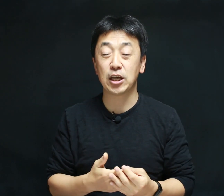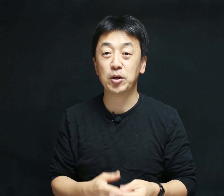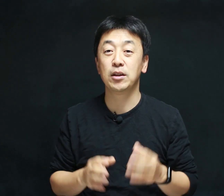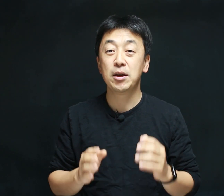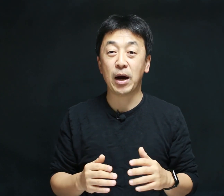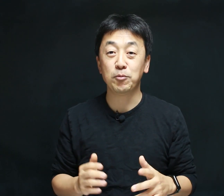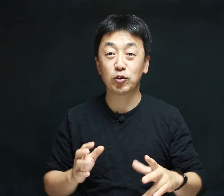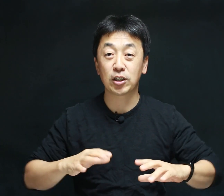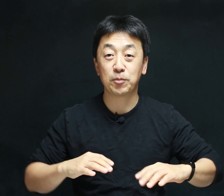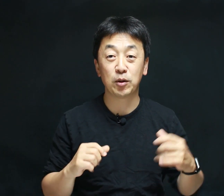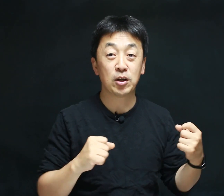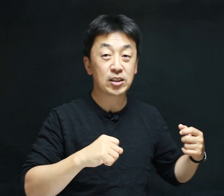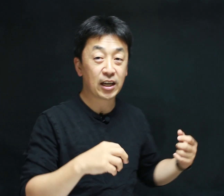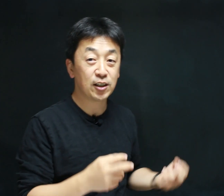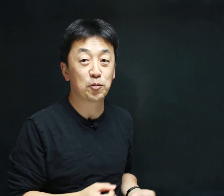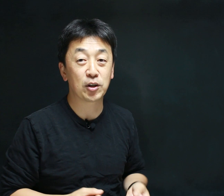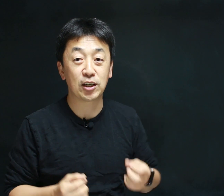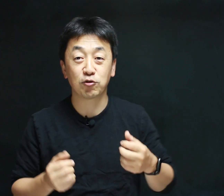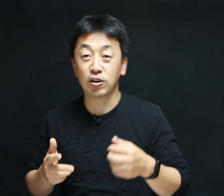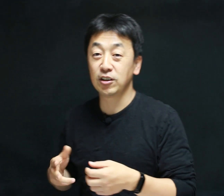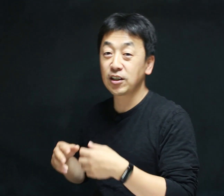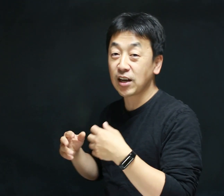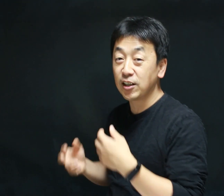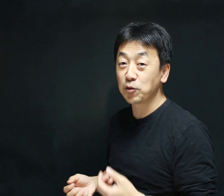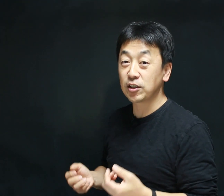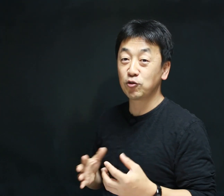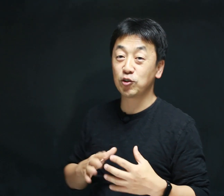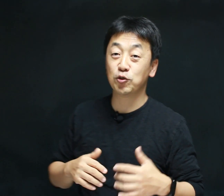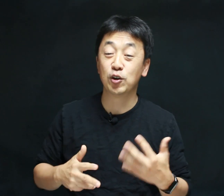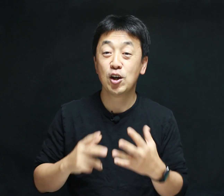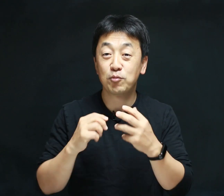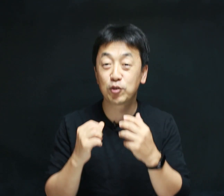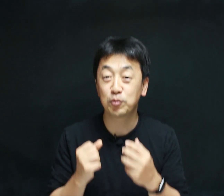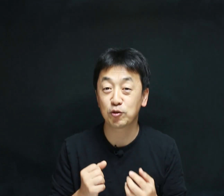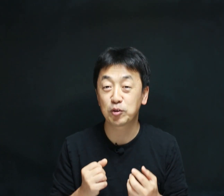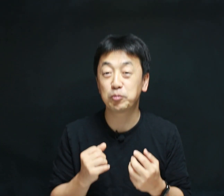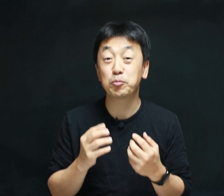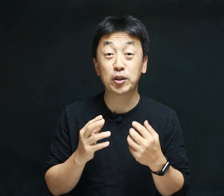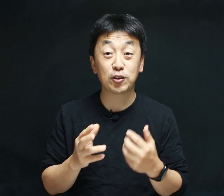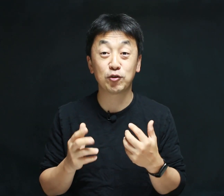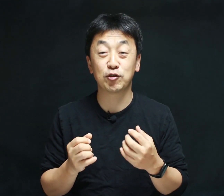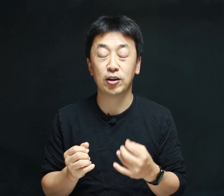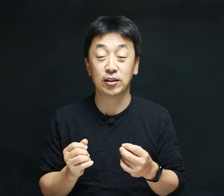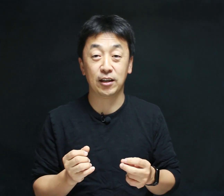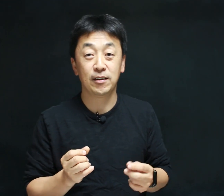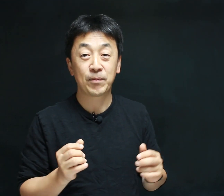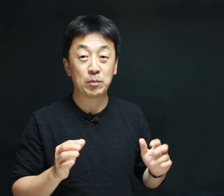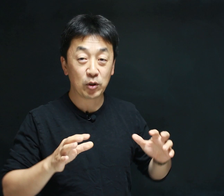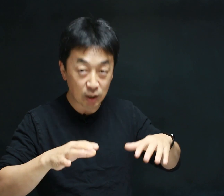정도였다면 마임으로 들어가면 자리를 옮겨야 되고요. 이렇게 자리를 옮겨야 될 수도 있고 무릎을 굽혀야 될 수도 있고요. 네. 뭐 이렇게